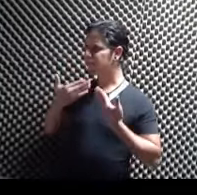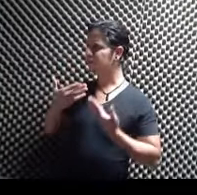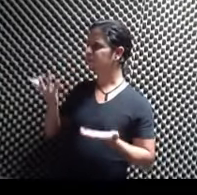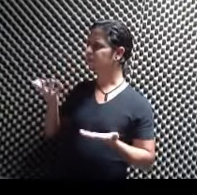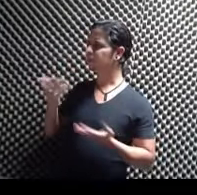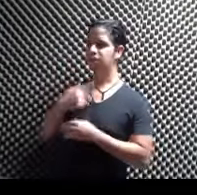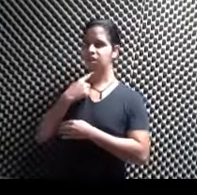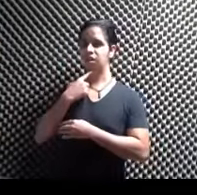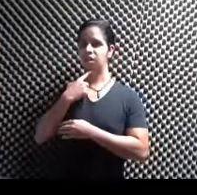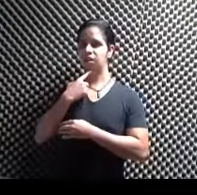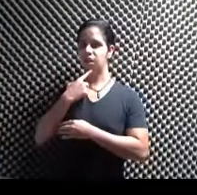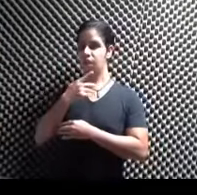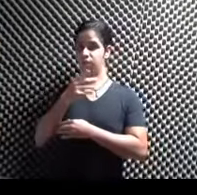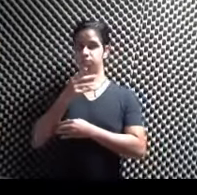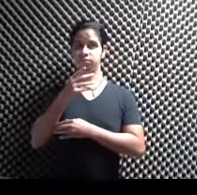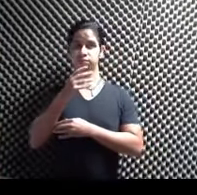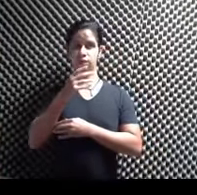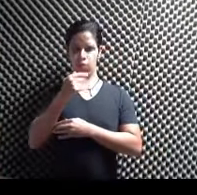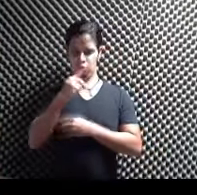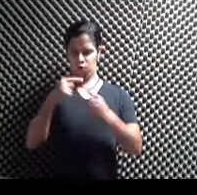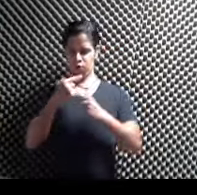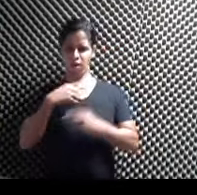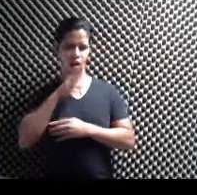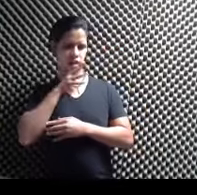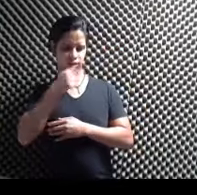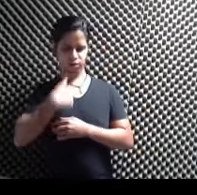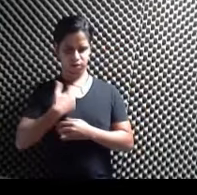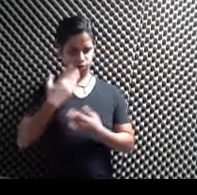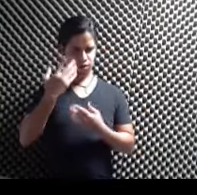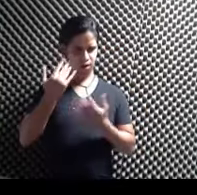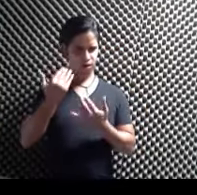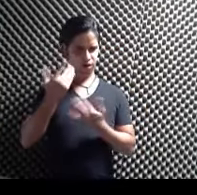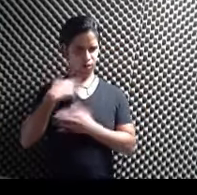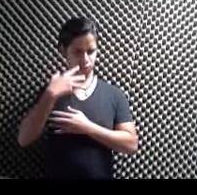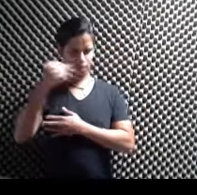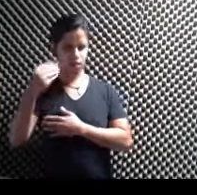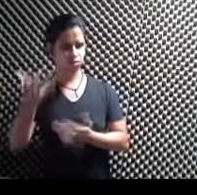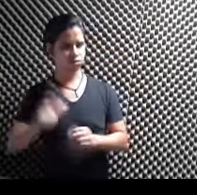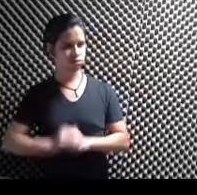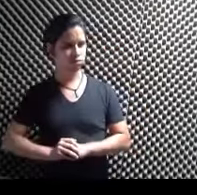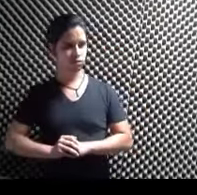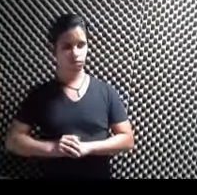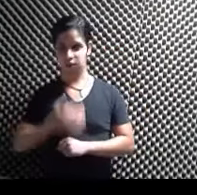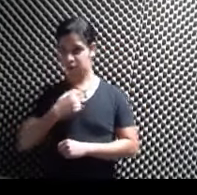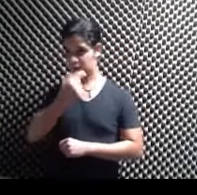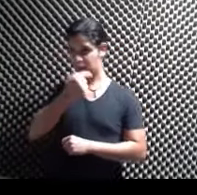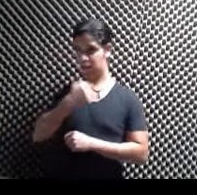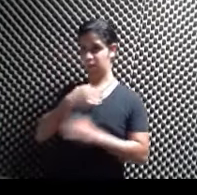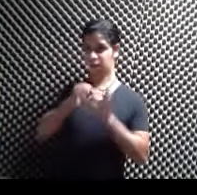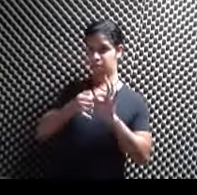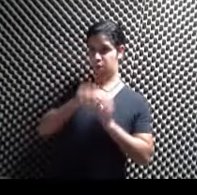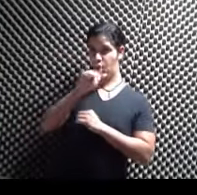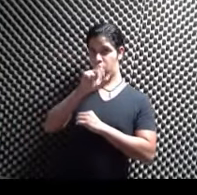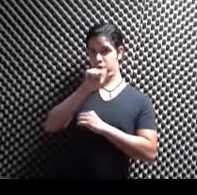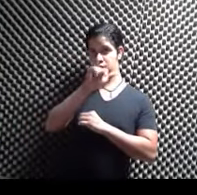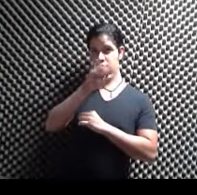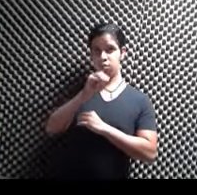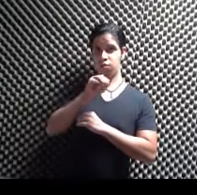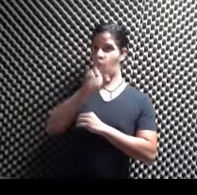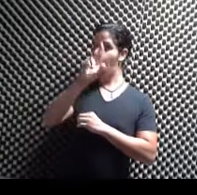que iba a decir es que tú también. Es que bueno, cuando me den a hablar de mí, esperen que me vaya. No, lo que pasa es que aquel Joselo no